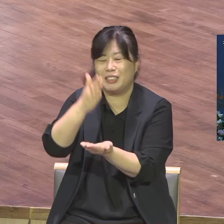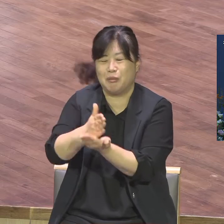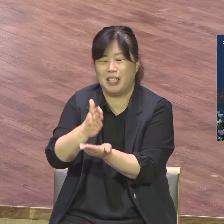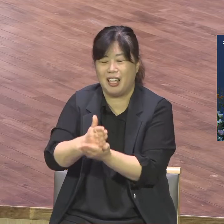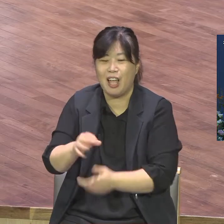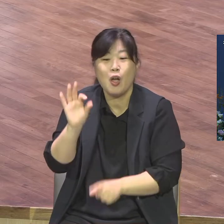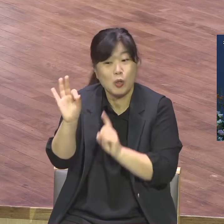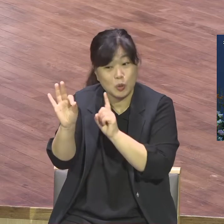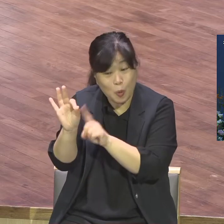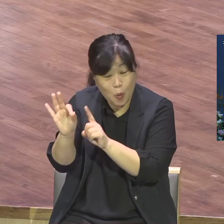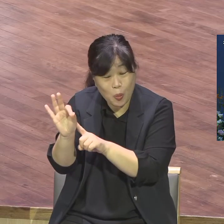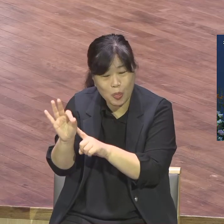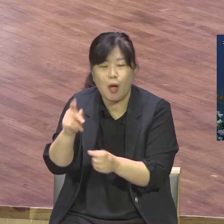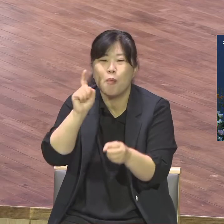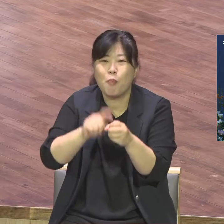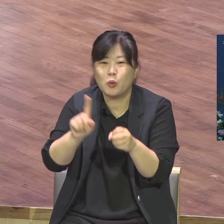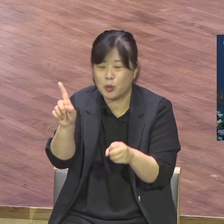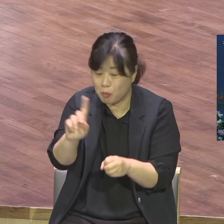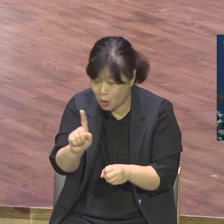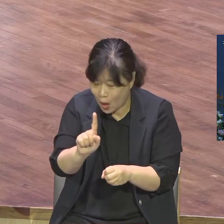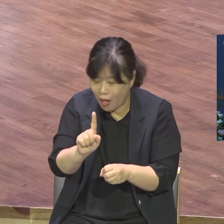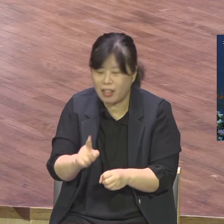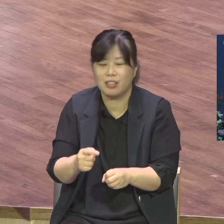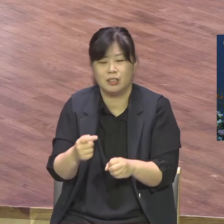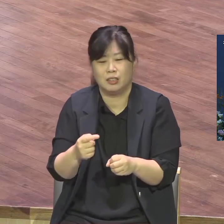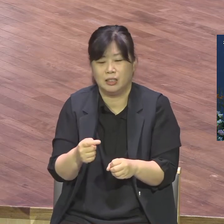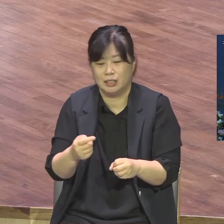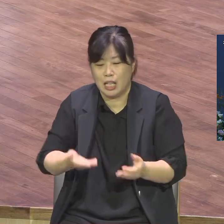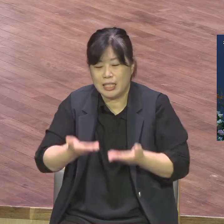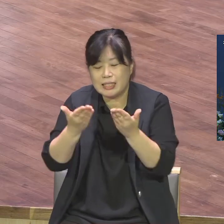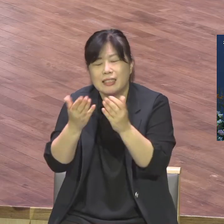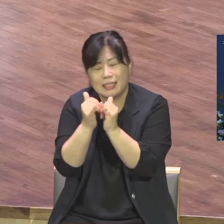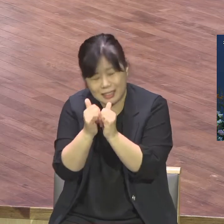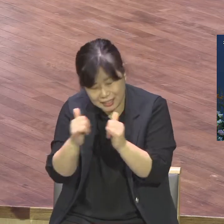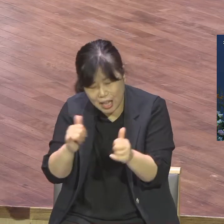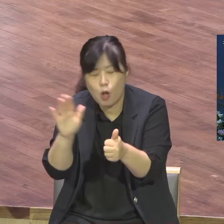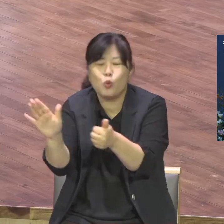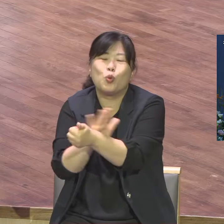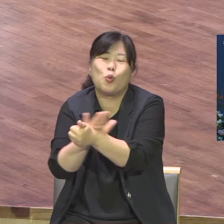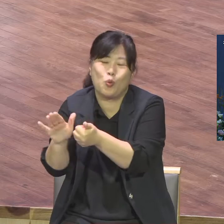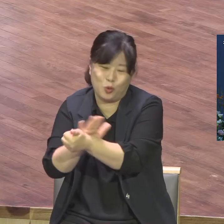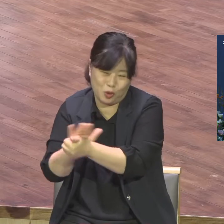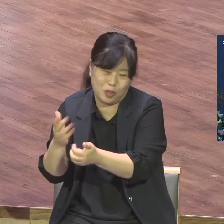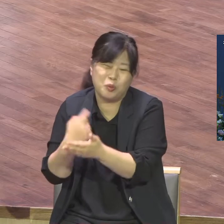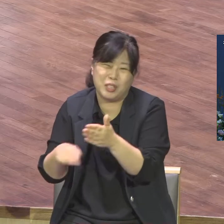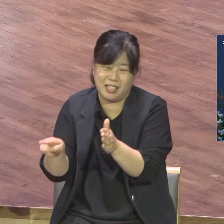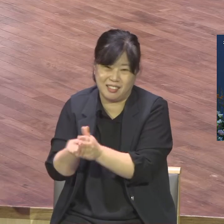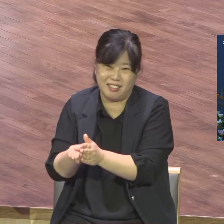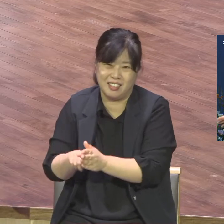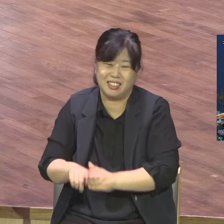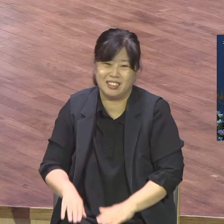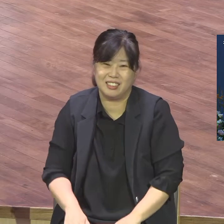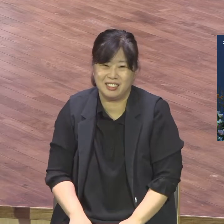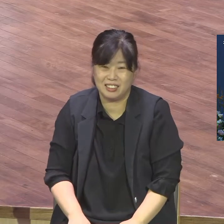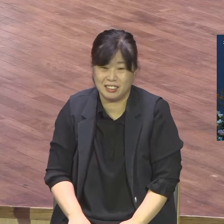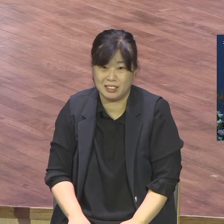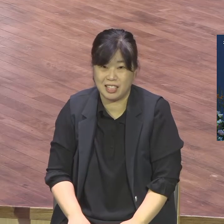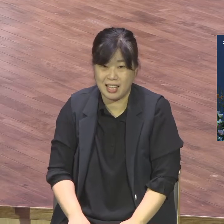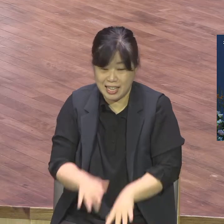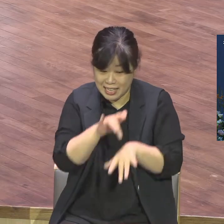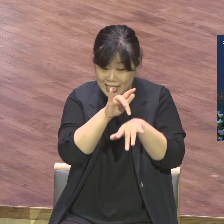빼앗아요. 왜냐 이 구원받은 자녀가 축복을 받아보니 전부 다 복음에 영향 주니까